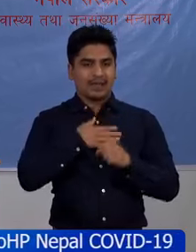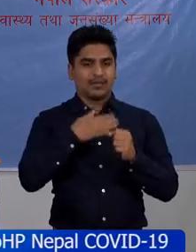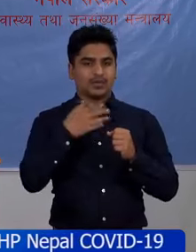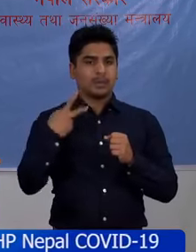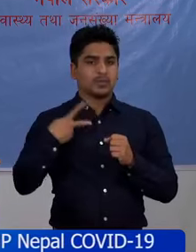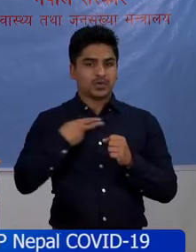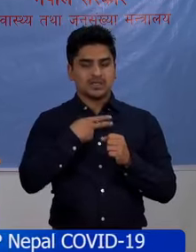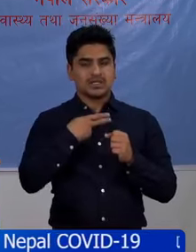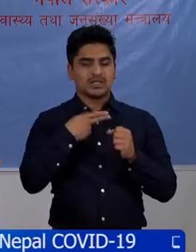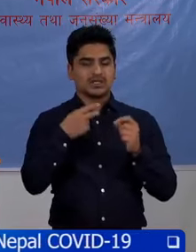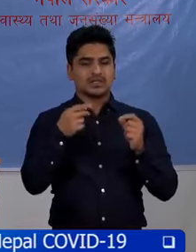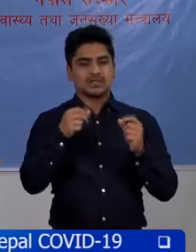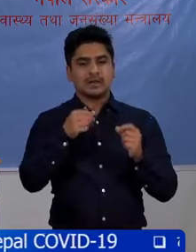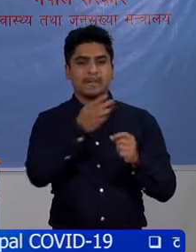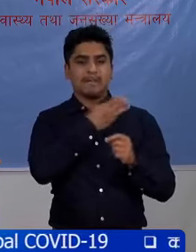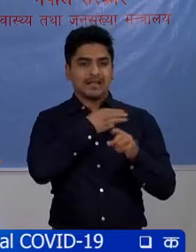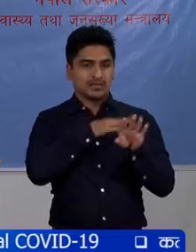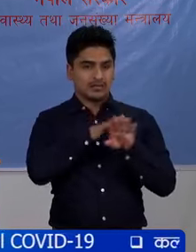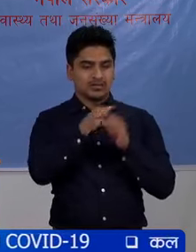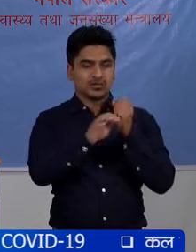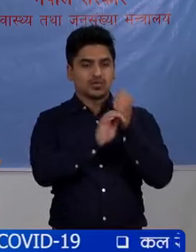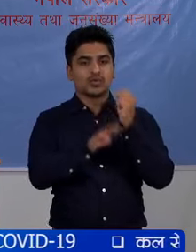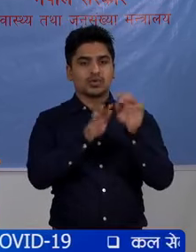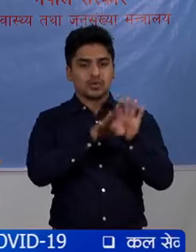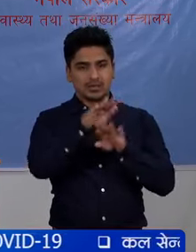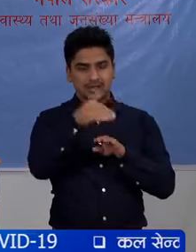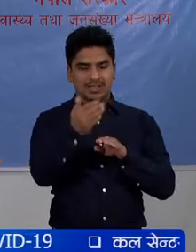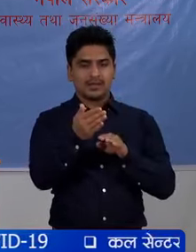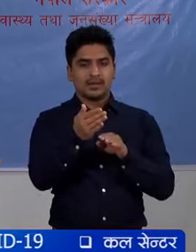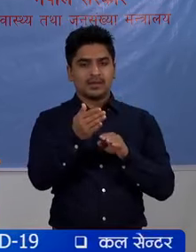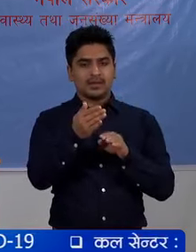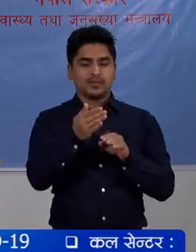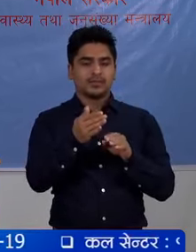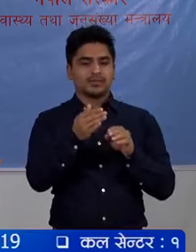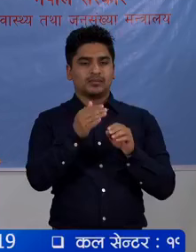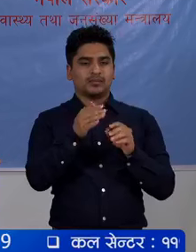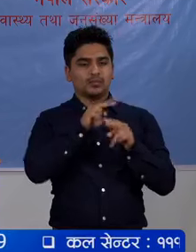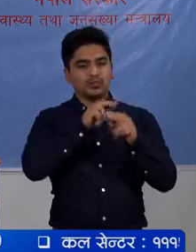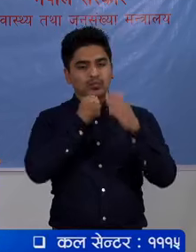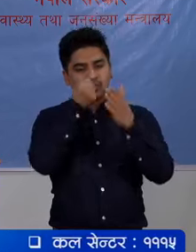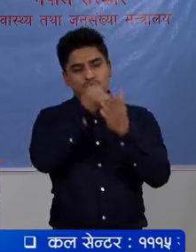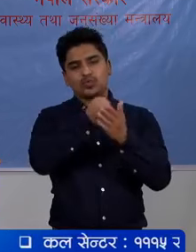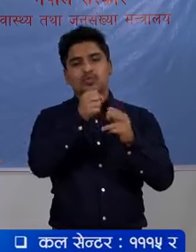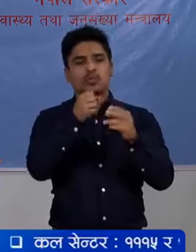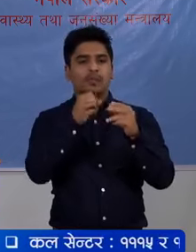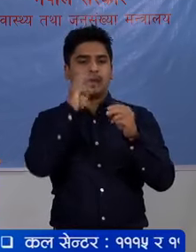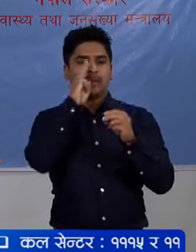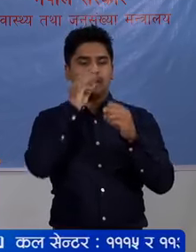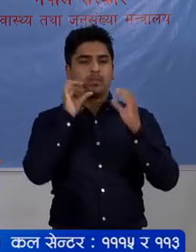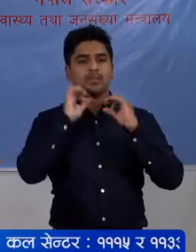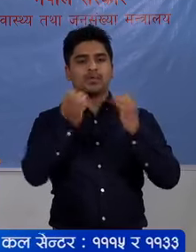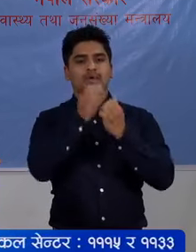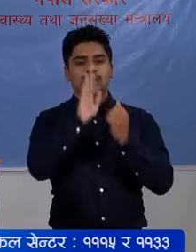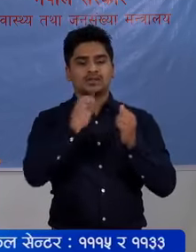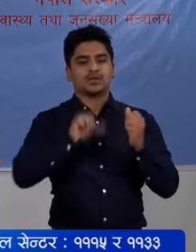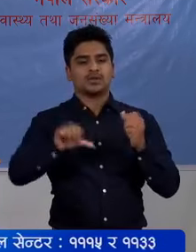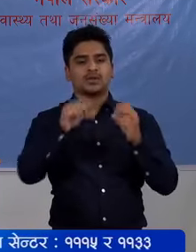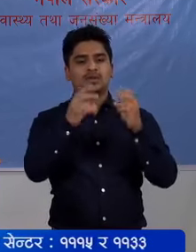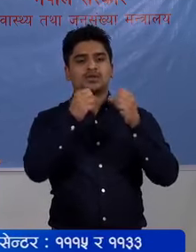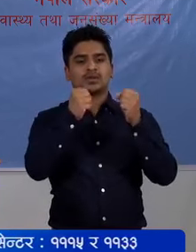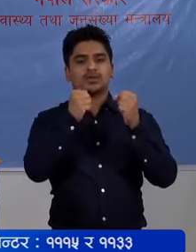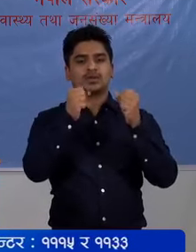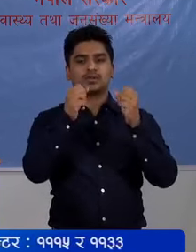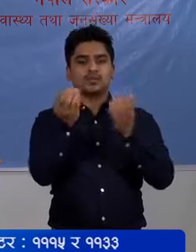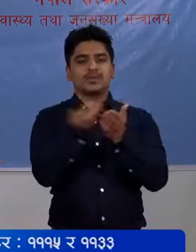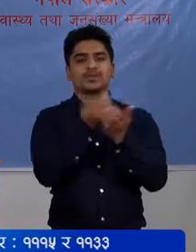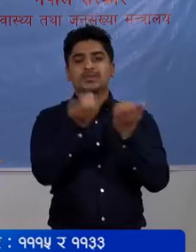सर्जीकल जनषक्ति लाई ये थोचित मात्रा मा परिचालन गरिये को छ रा जनषक्टिको बचाव गरिये को छ इसको